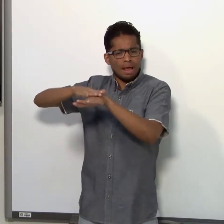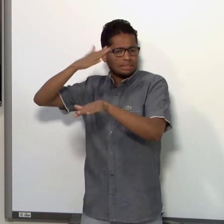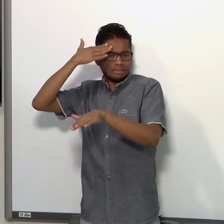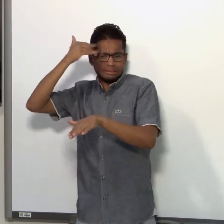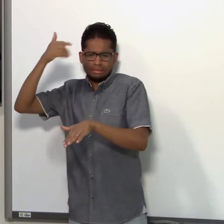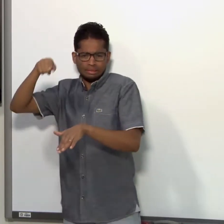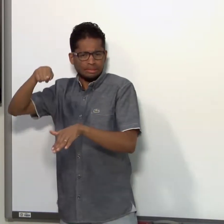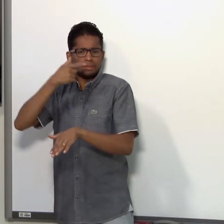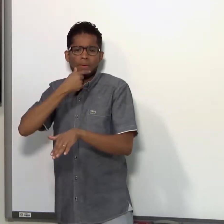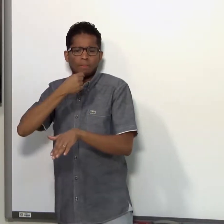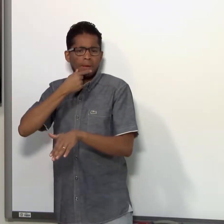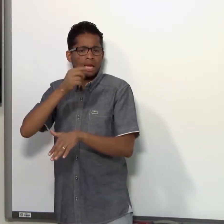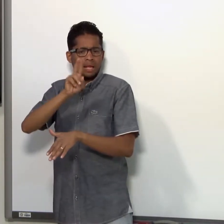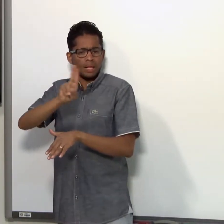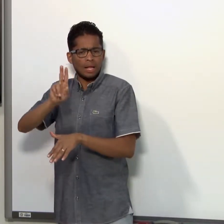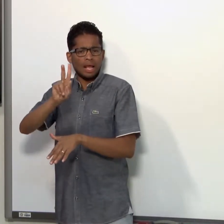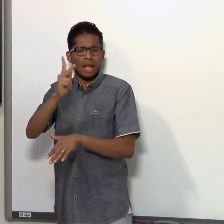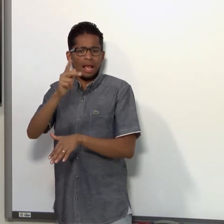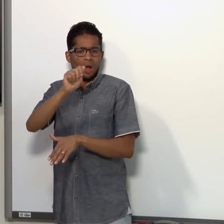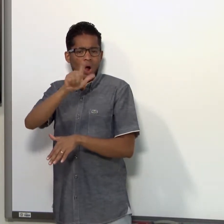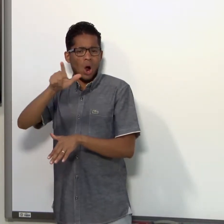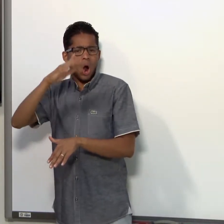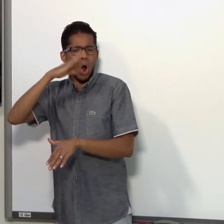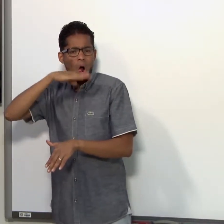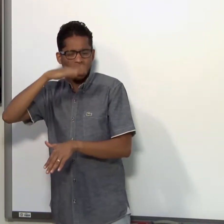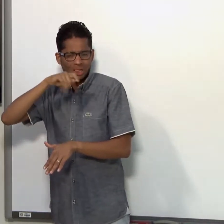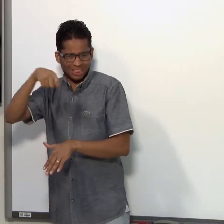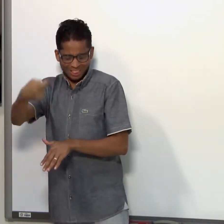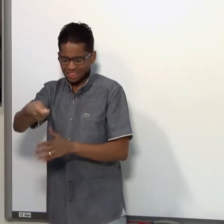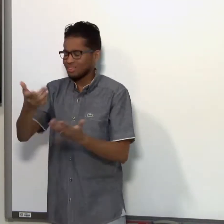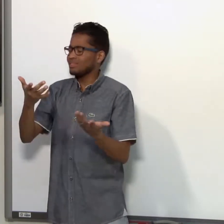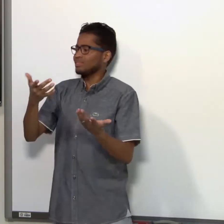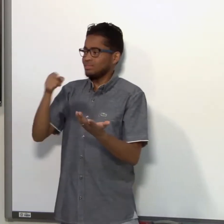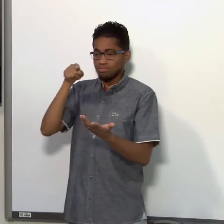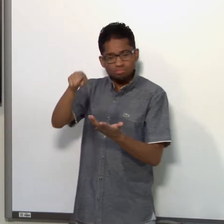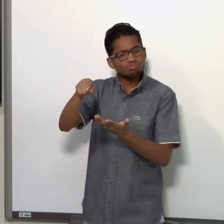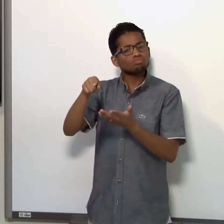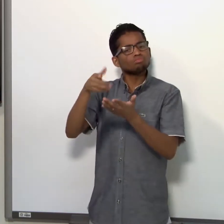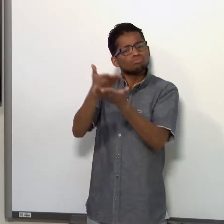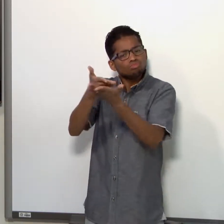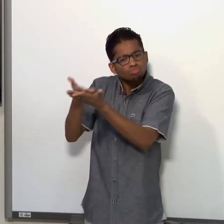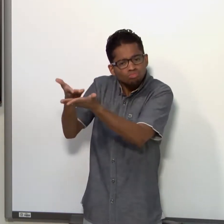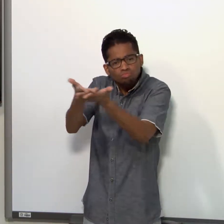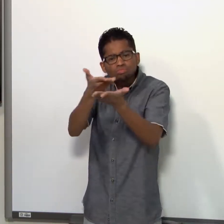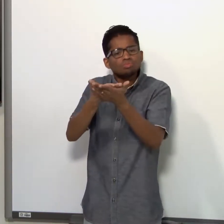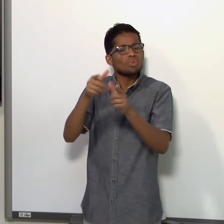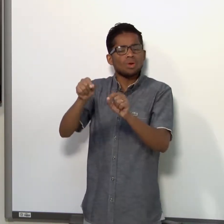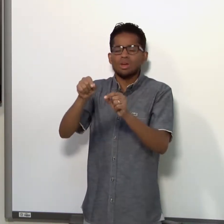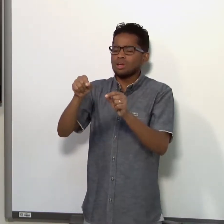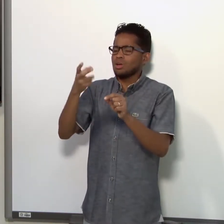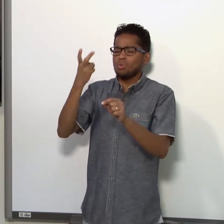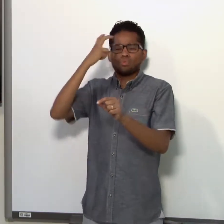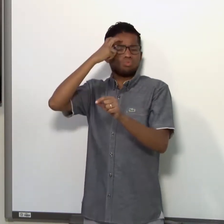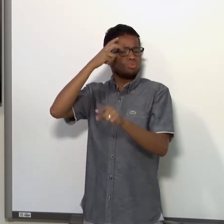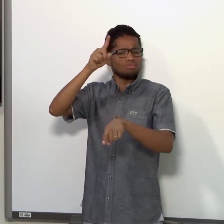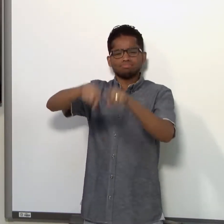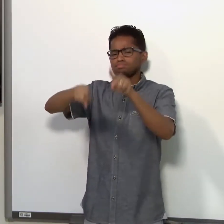Surgiram também os estudos culturais. O autor Raul, este é o sinal, em seus